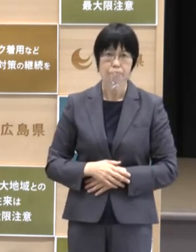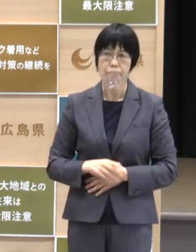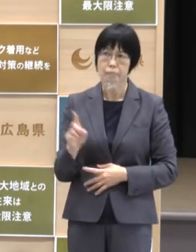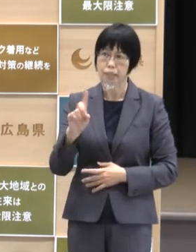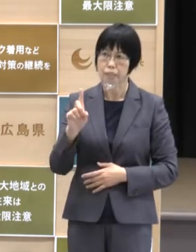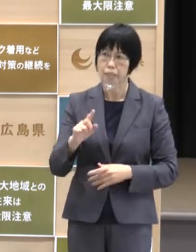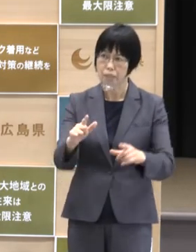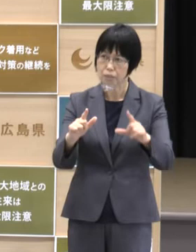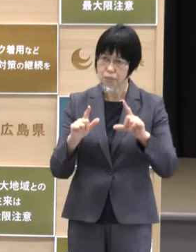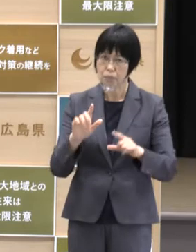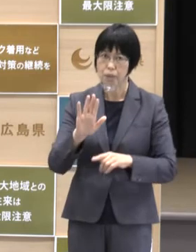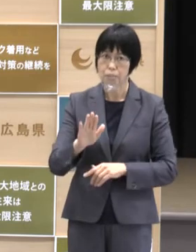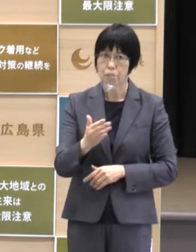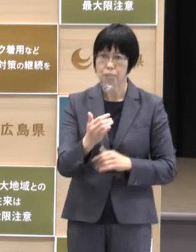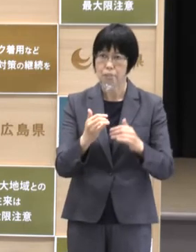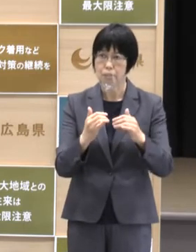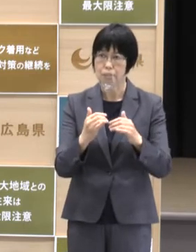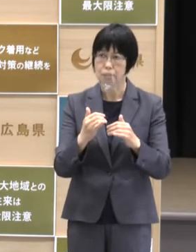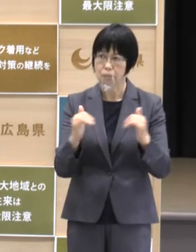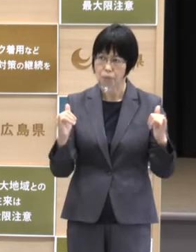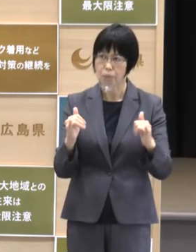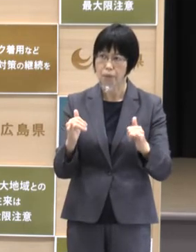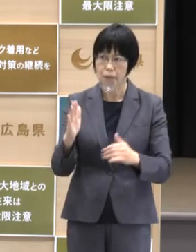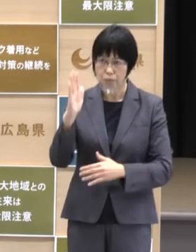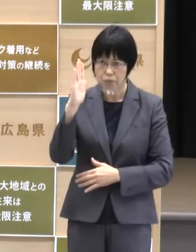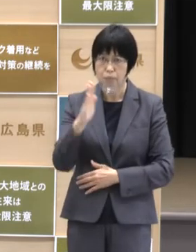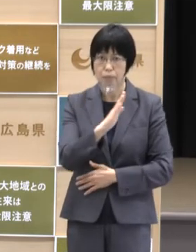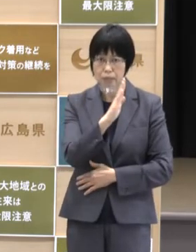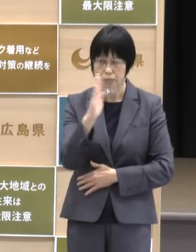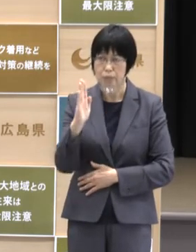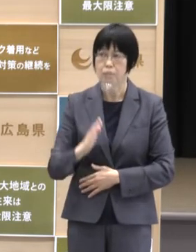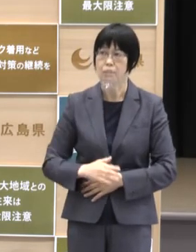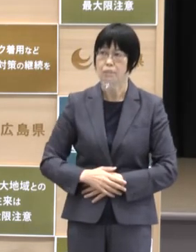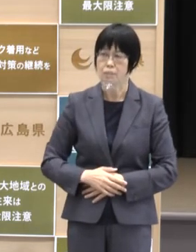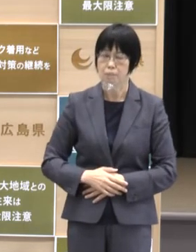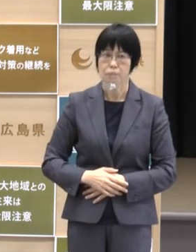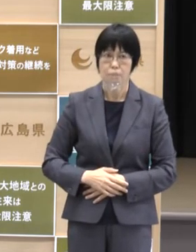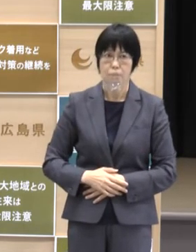何か質問がある人は挙手でお願いいたします。